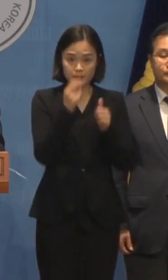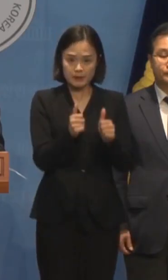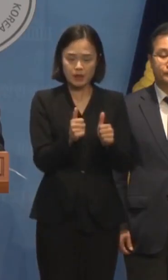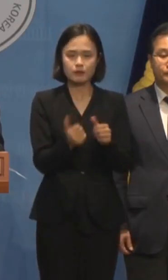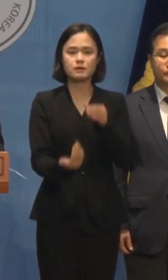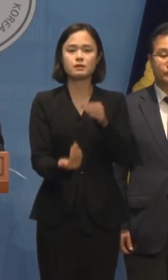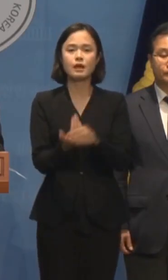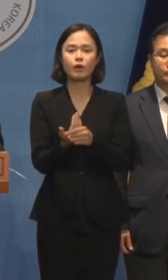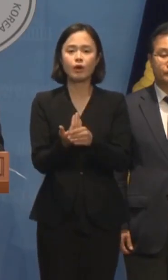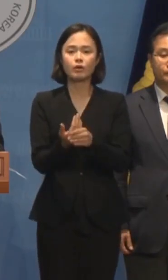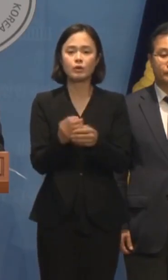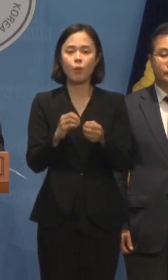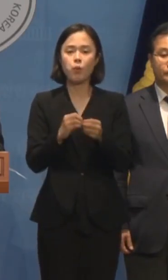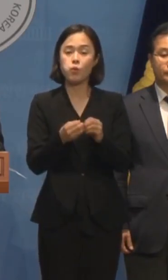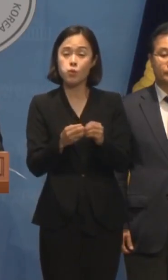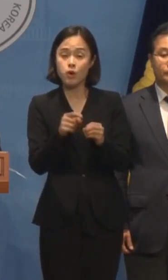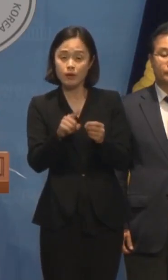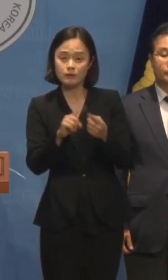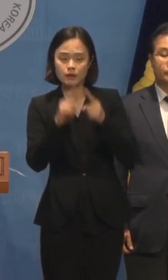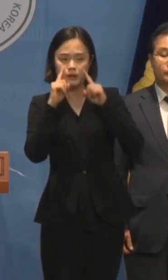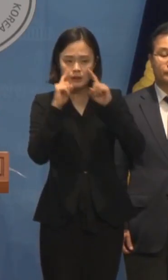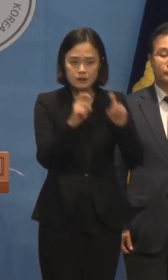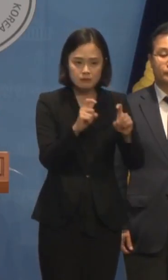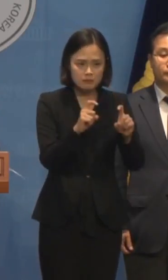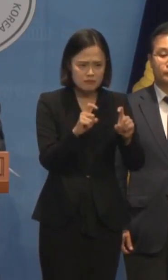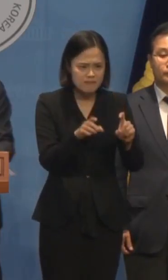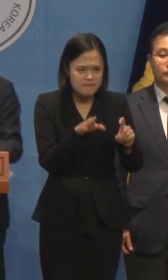의심은 했지만 매우 충격적인 일입니다.